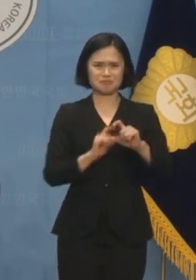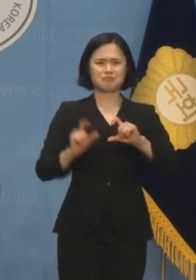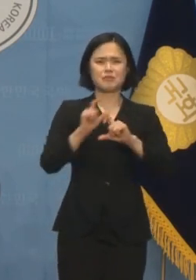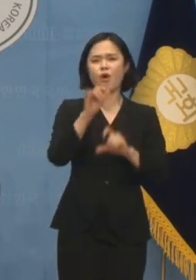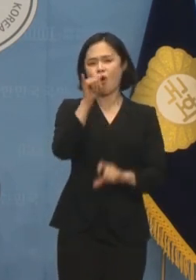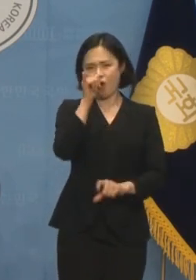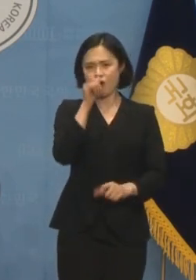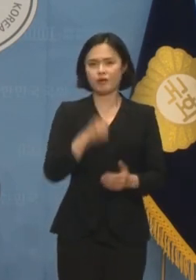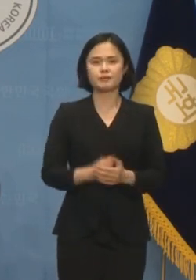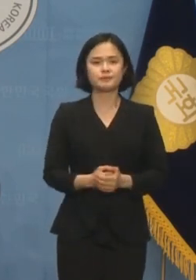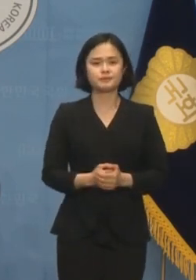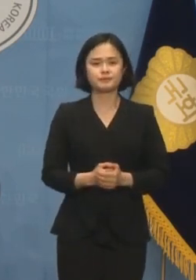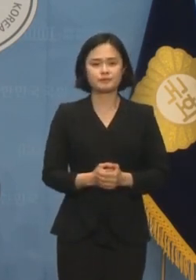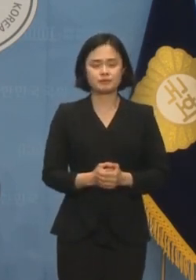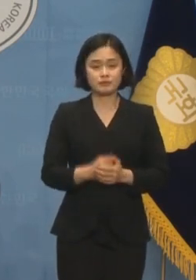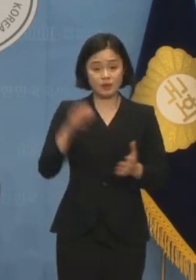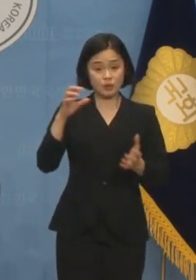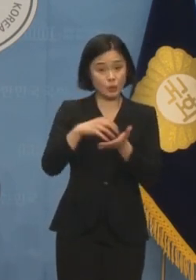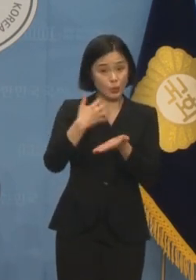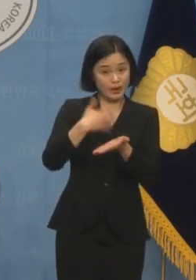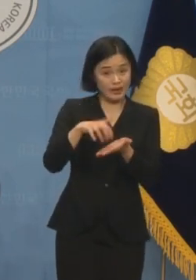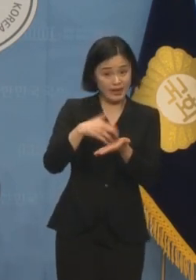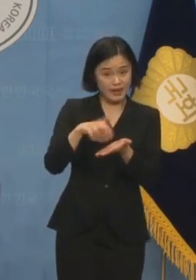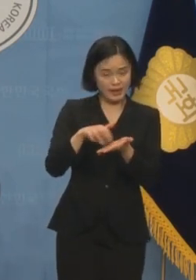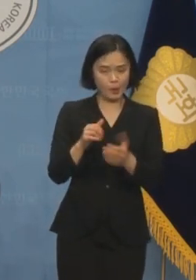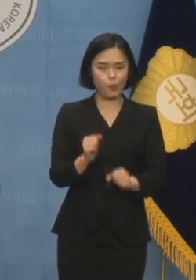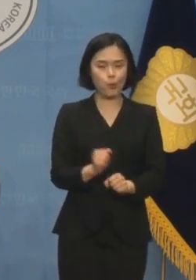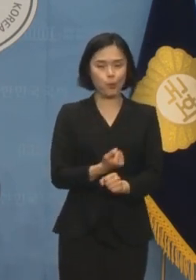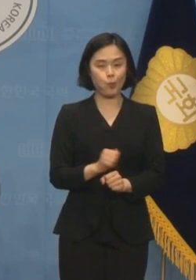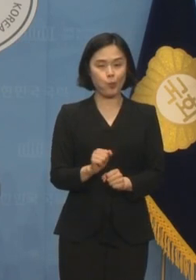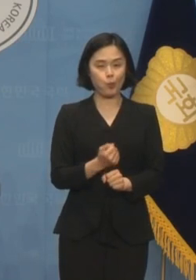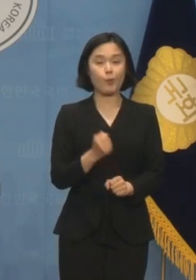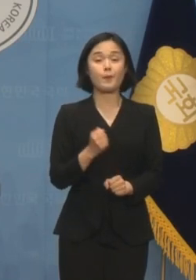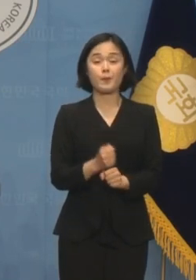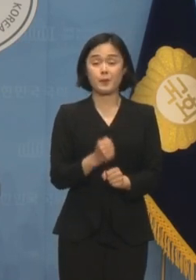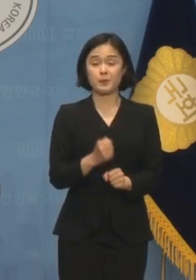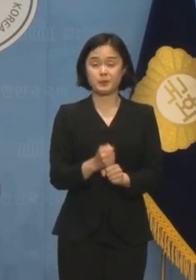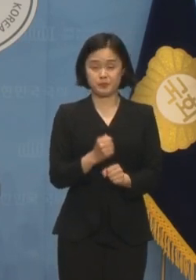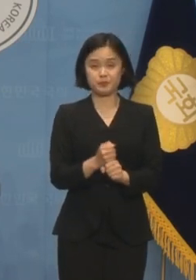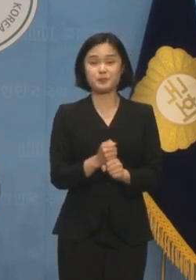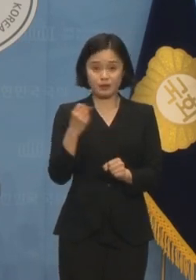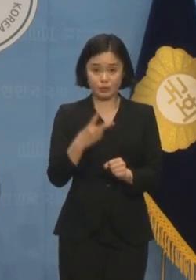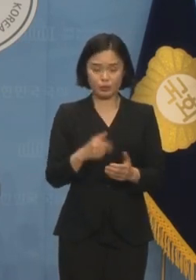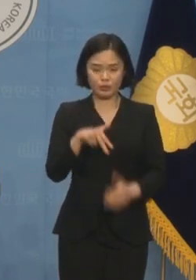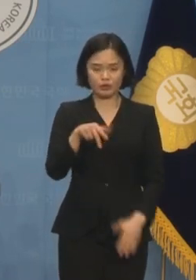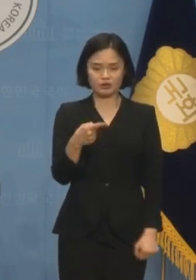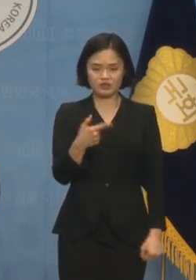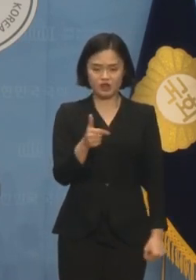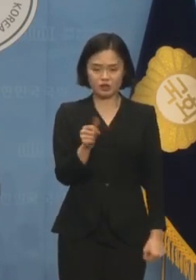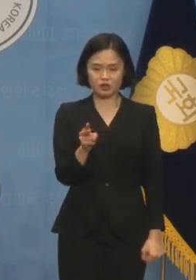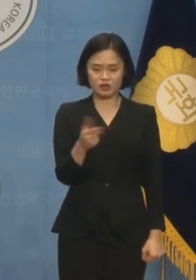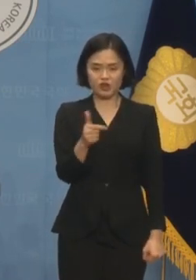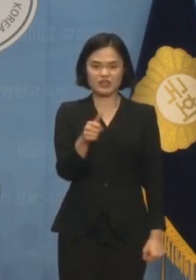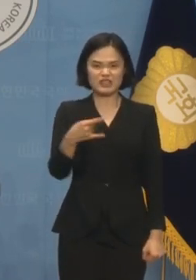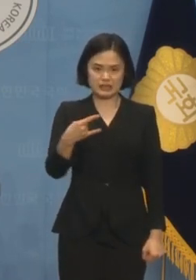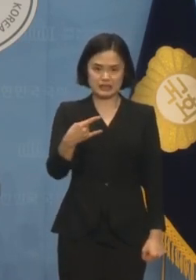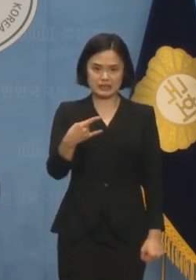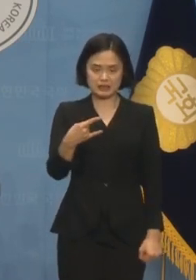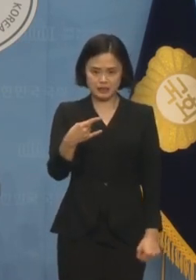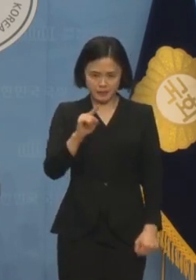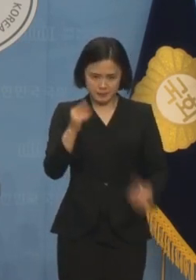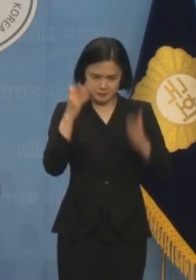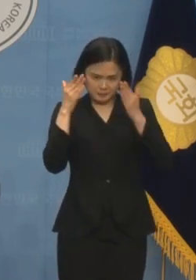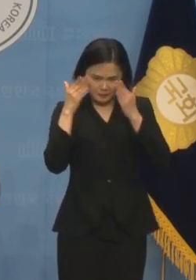씌운 통계감사, 전현희 전 국민권익위원장에 대한 표적감사 등 전 정부 죽이기의 선봉에